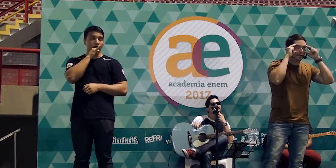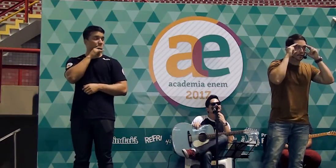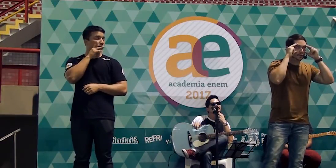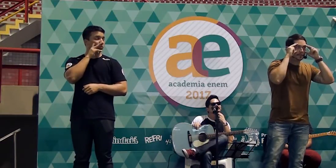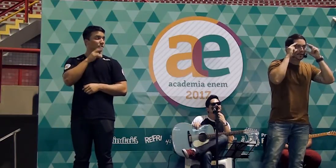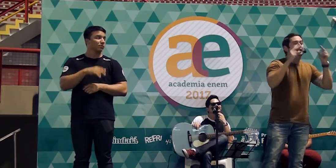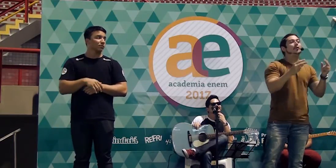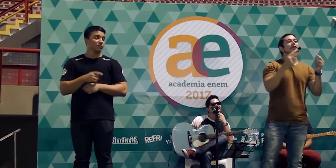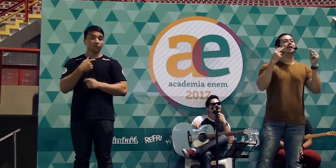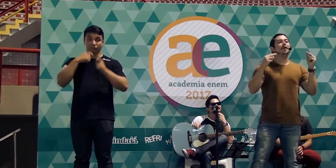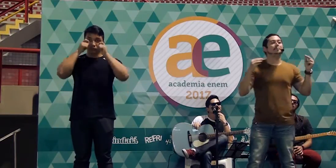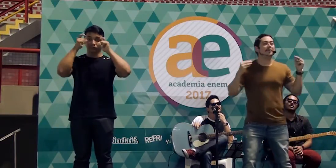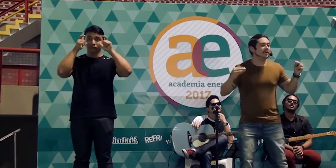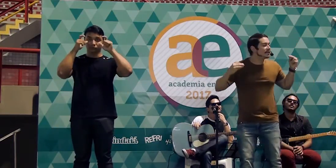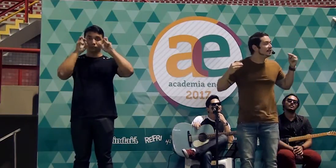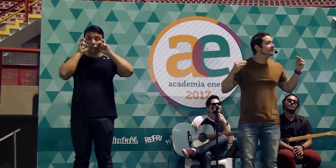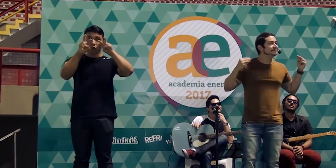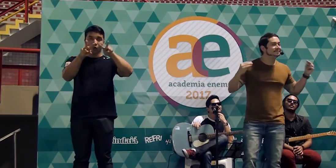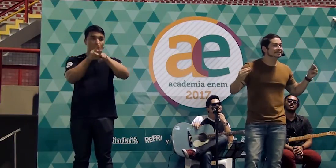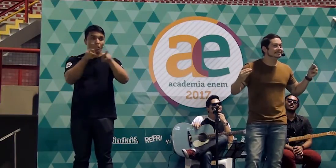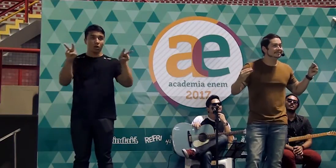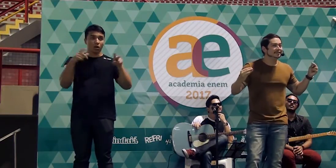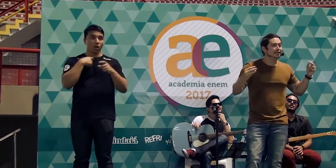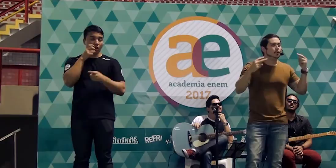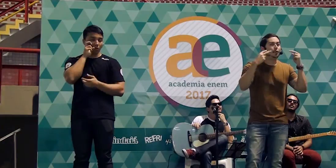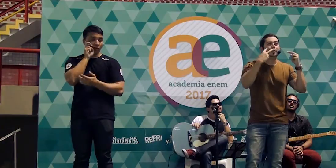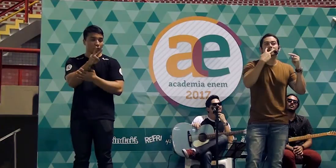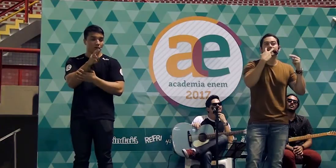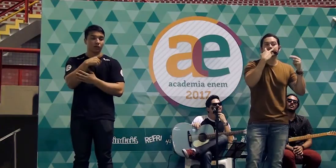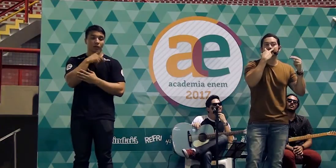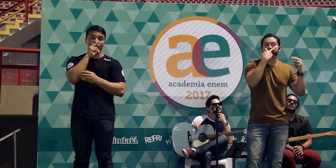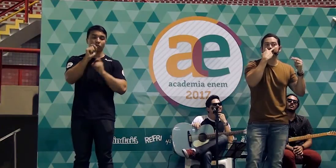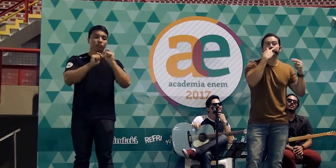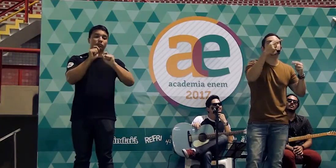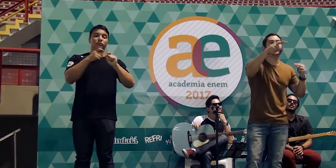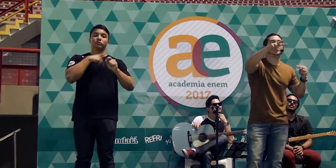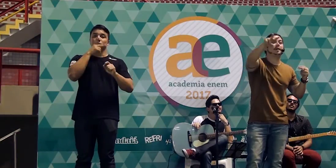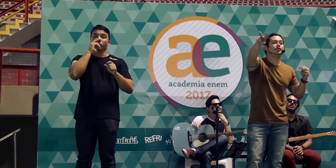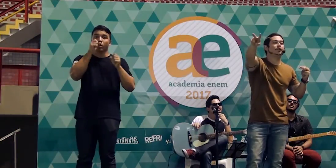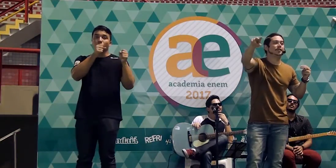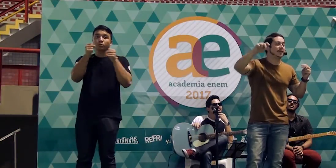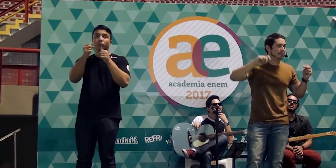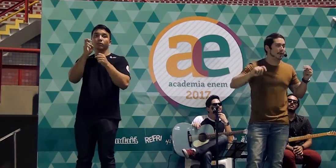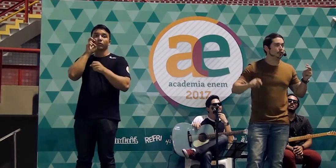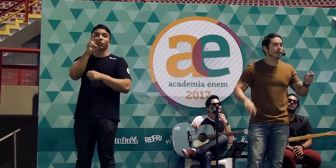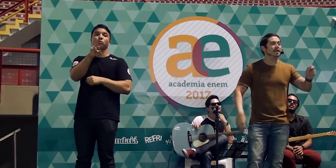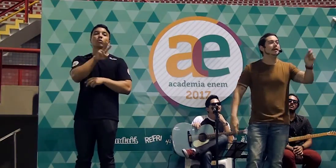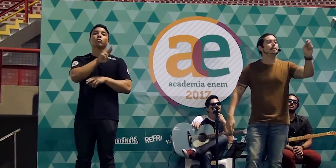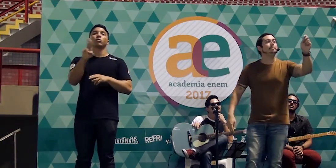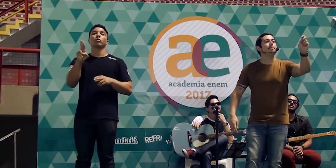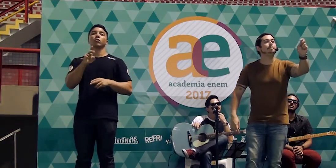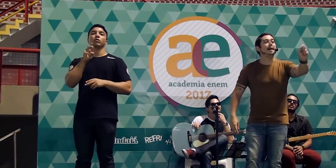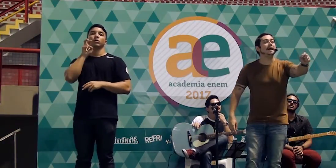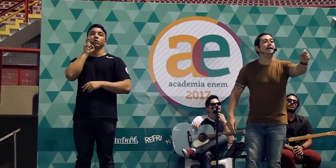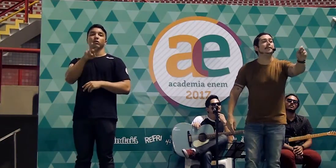o tamanho do oi. Quando eu olho para você, o poder que as pessoas têm de olhar para as outras, sabe como é o